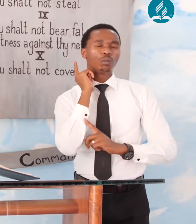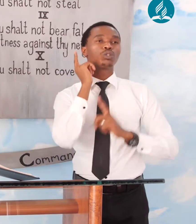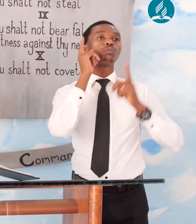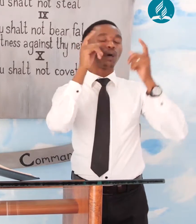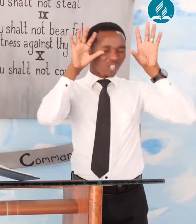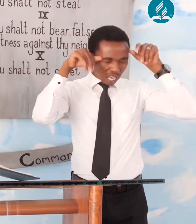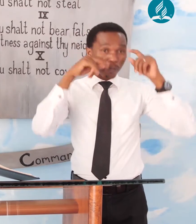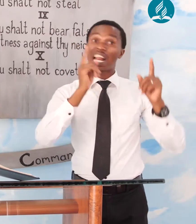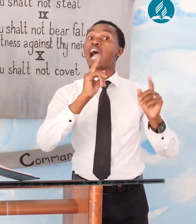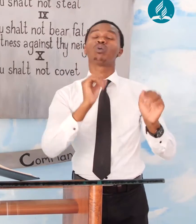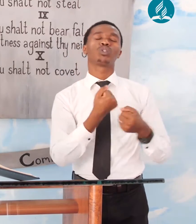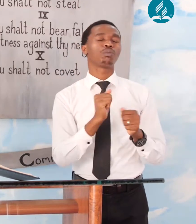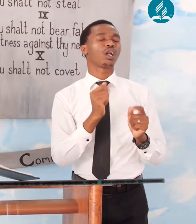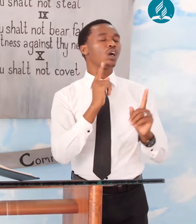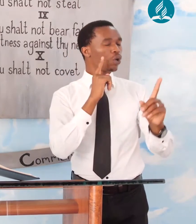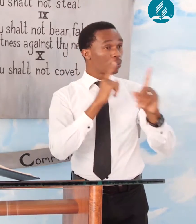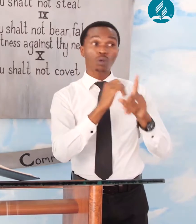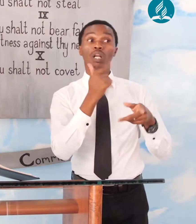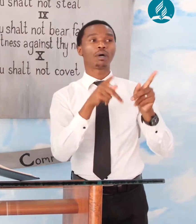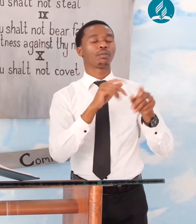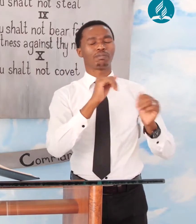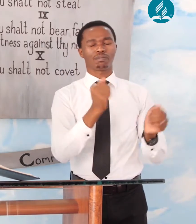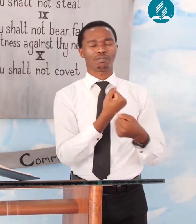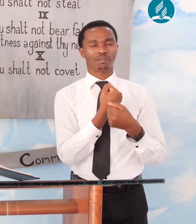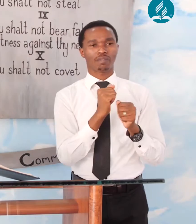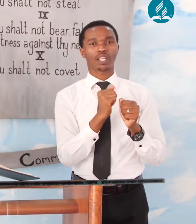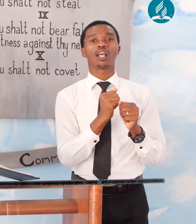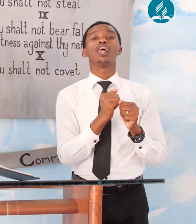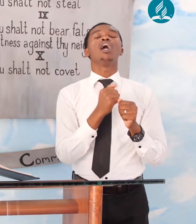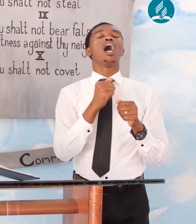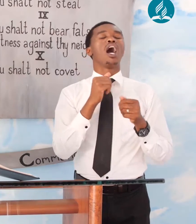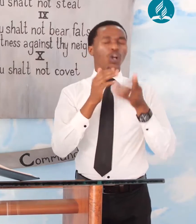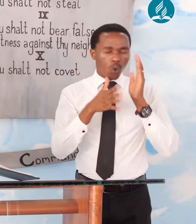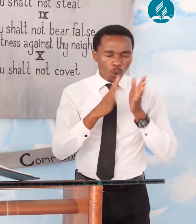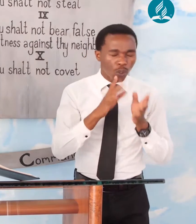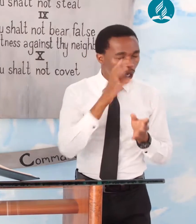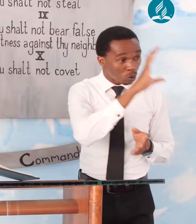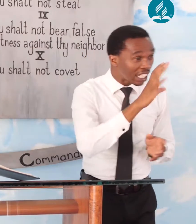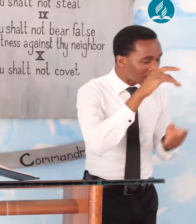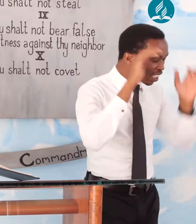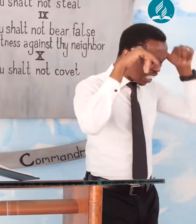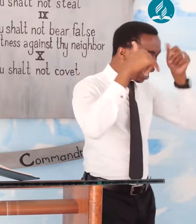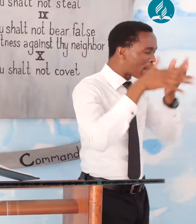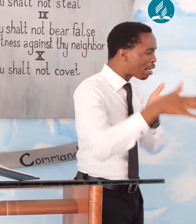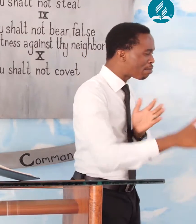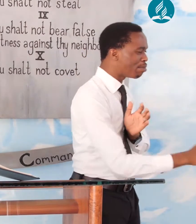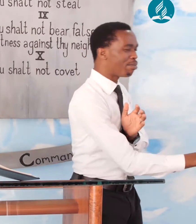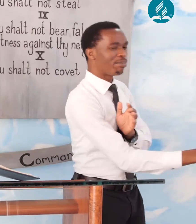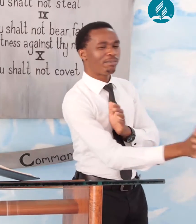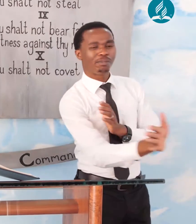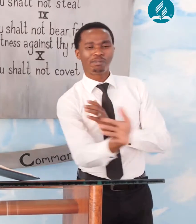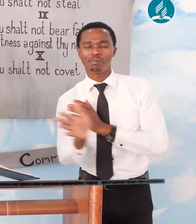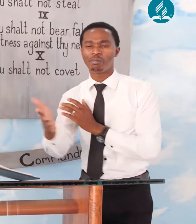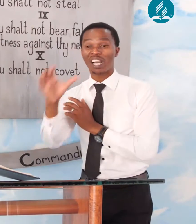nukwirukana kwirukanka ku ntama akajya gushaka intama yazimiye akajya kugarura izirimo zigenda zijya hirya no